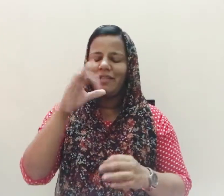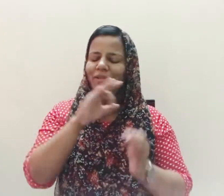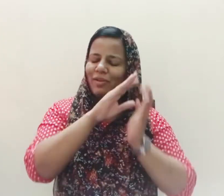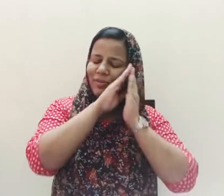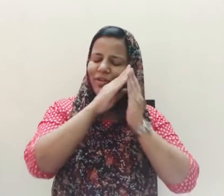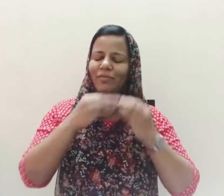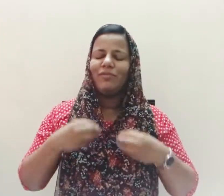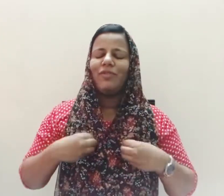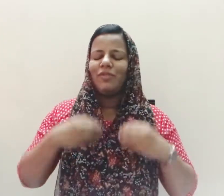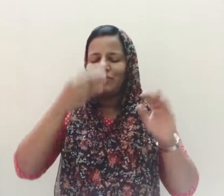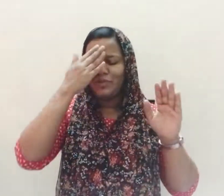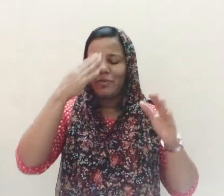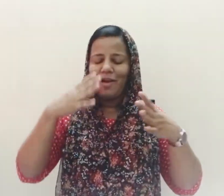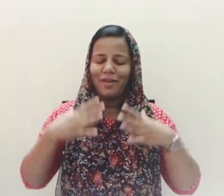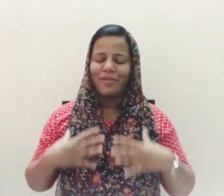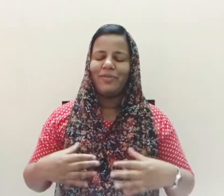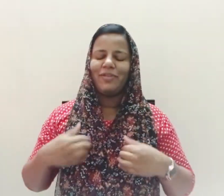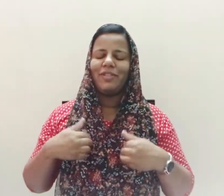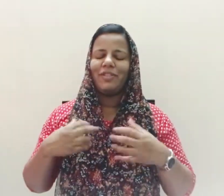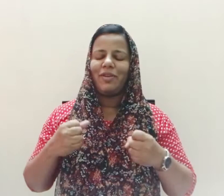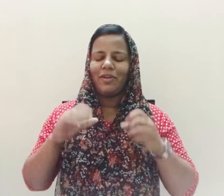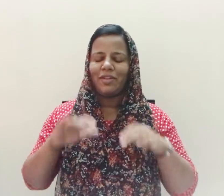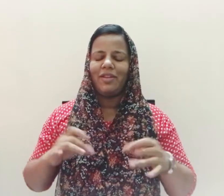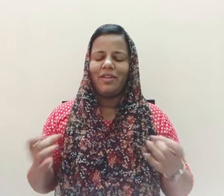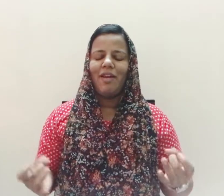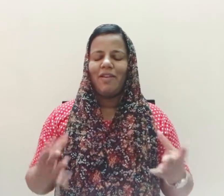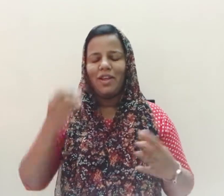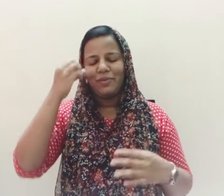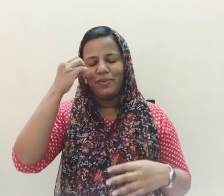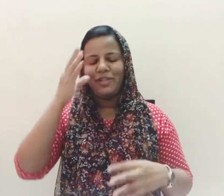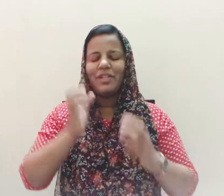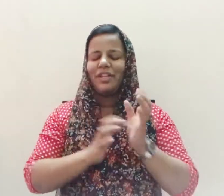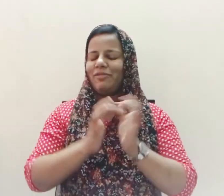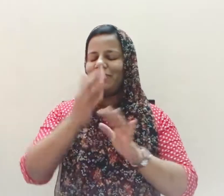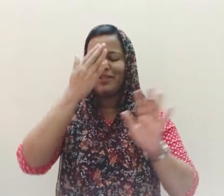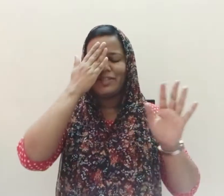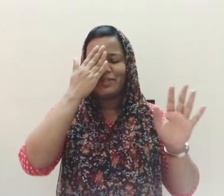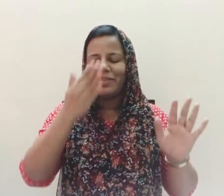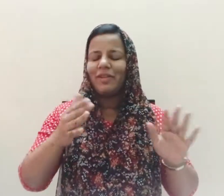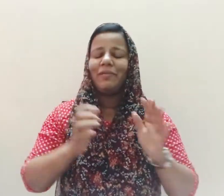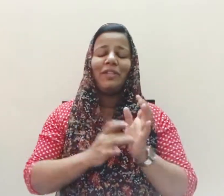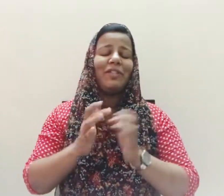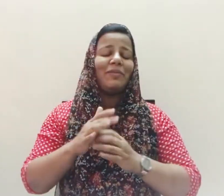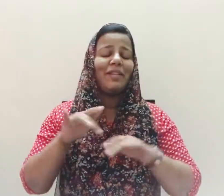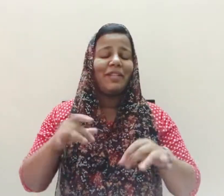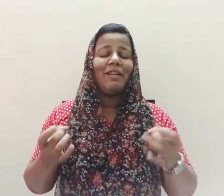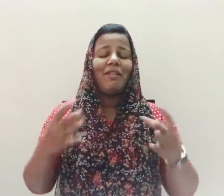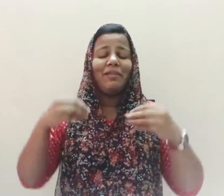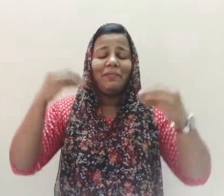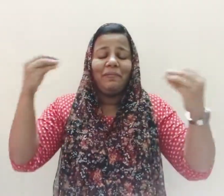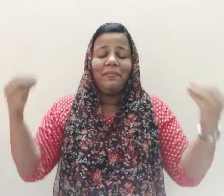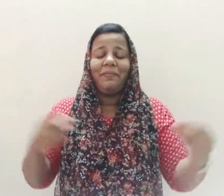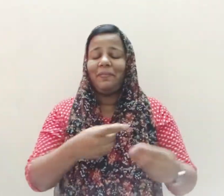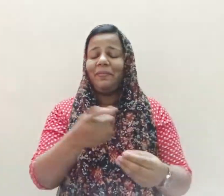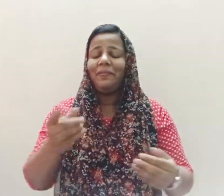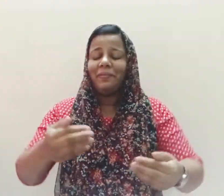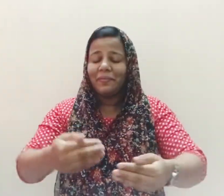സ്തോത്രം. ആരോഗ്യത്തോടെ, സൗഖ്യത്തോടെ ഞങ്ങളെ എഴുന്നേൽപ്പിച്ച കൃപകൾക്ക് സ്തോത്രം. ഈ പകൽക്കാലം അങ്ങയുടെ തങ്ക ചിറകടിക്കുള്ളിൽ അങ്ങ് ഞങ്ങളെ മറക്കുകയും,